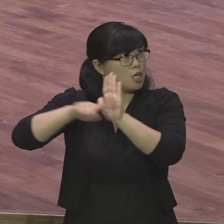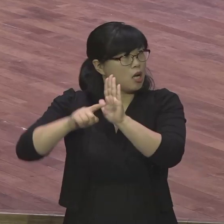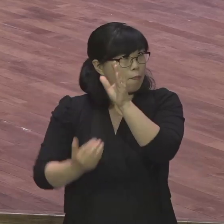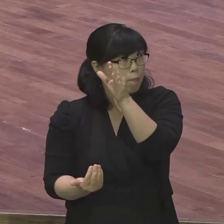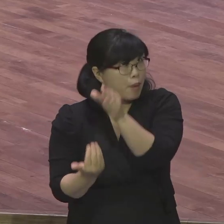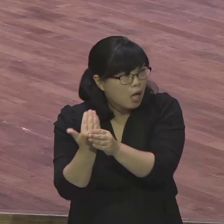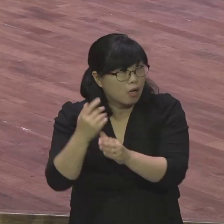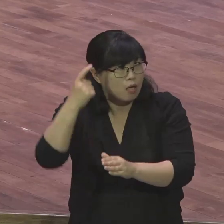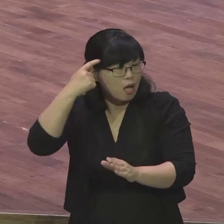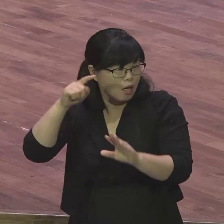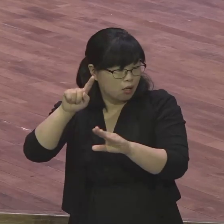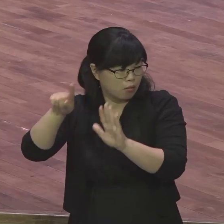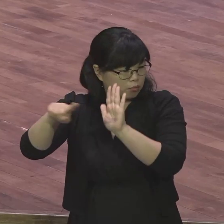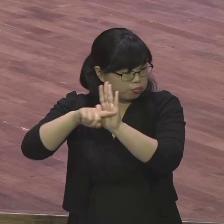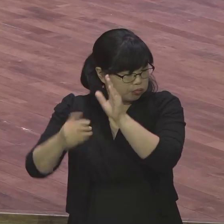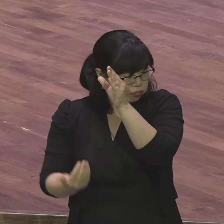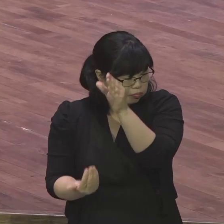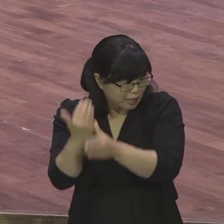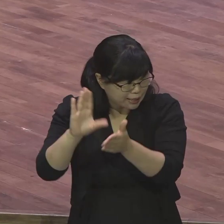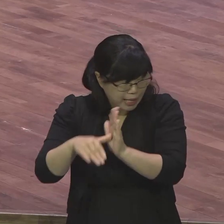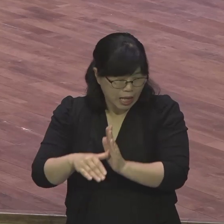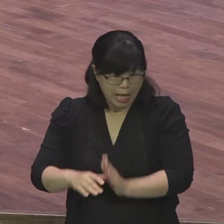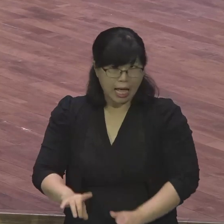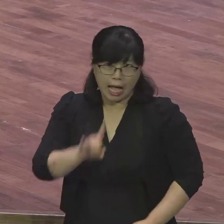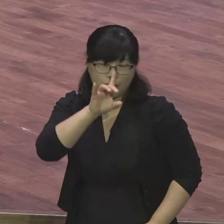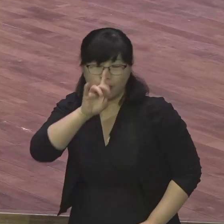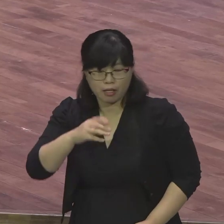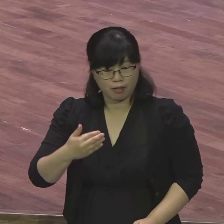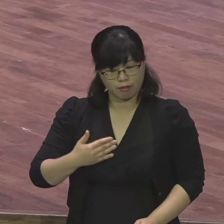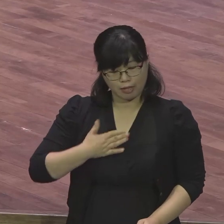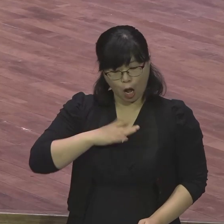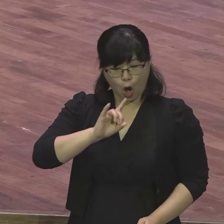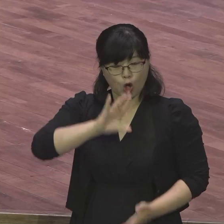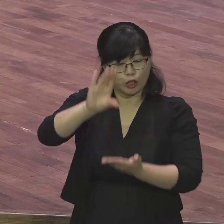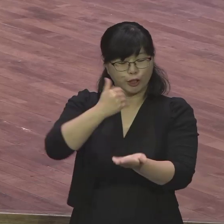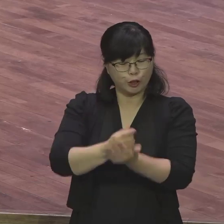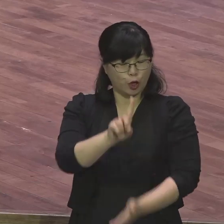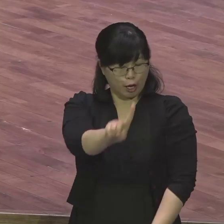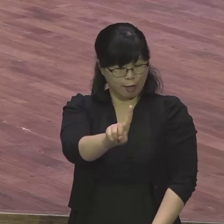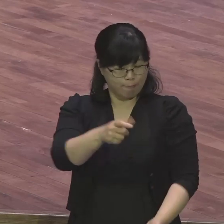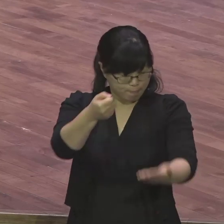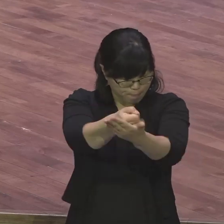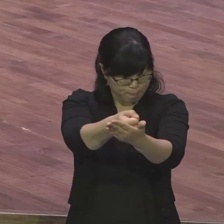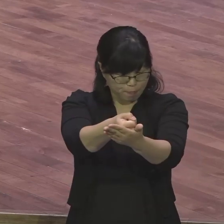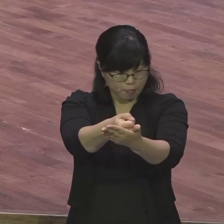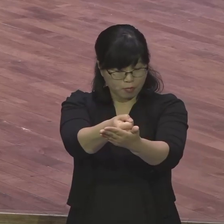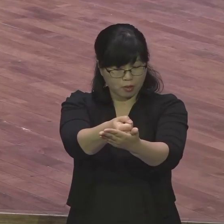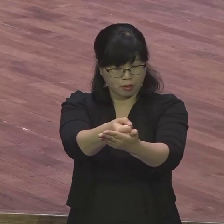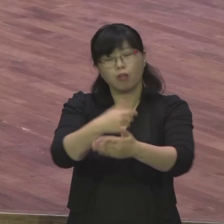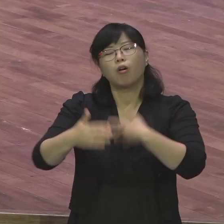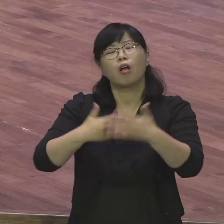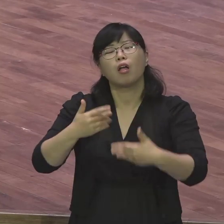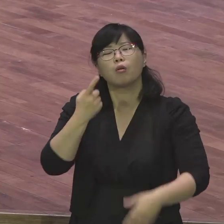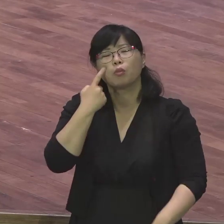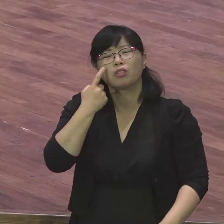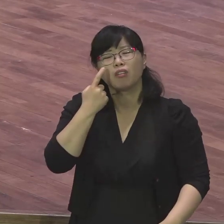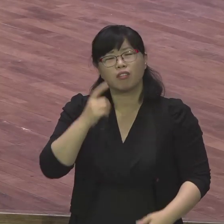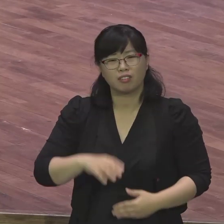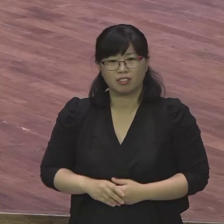물러가요 삐딱한 거 삐뚤어진 거 다 물러가요 하나님 형상으로 딱 회복된다 오직